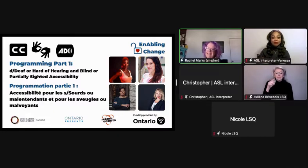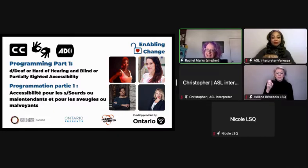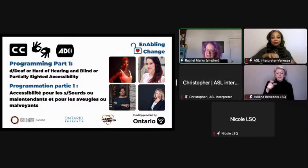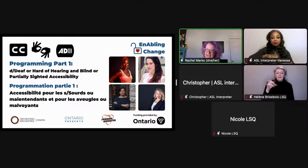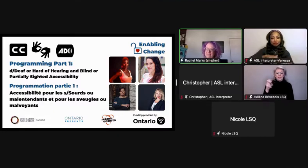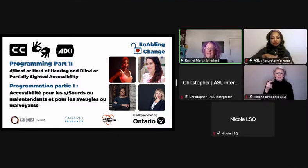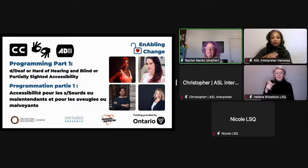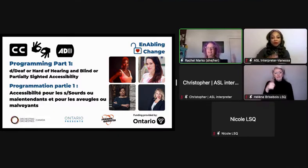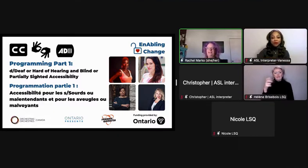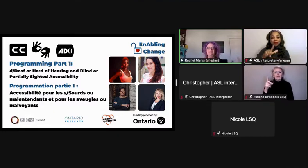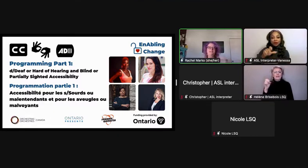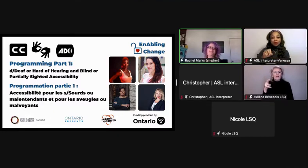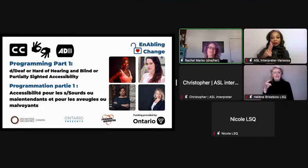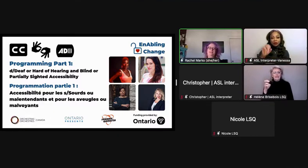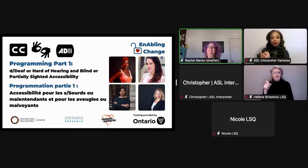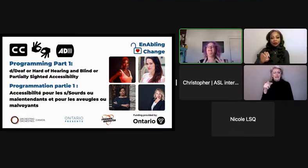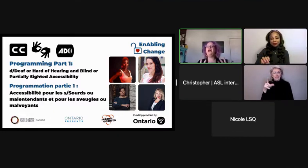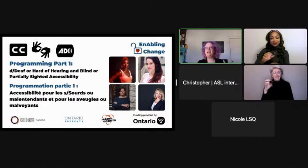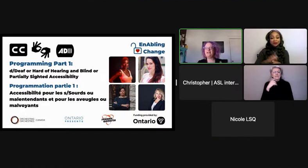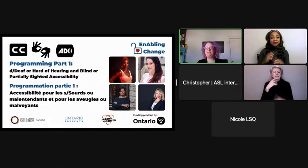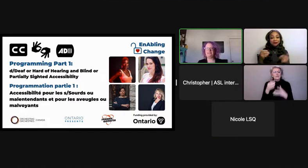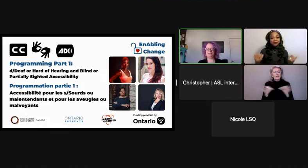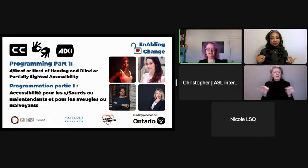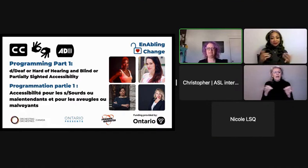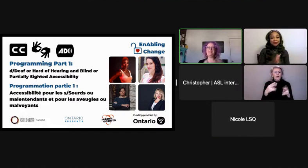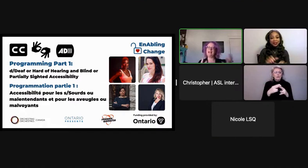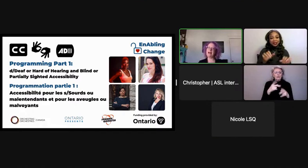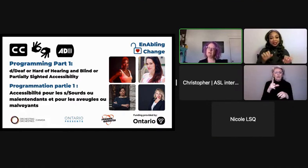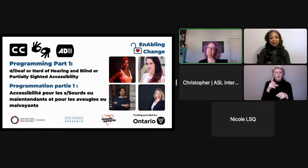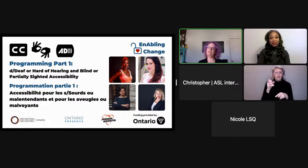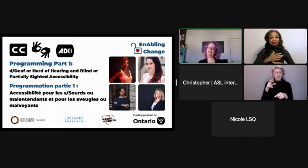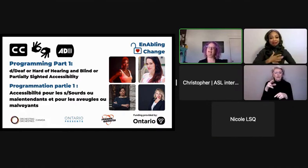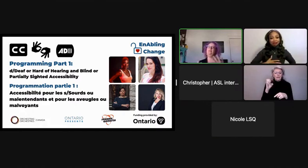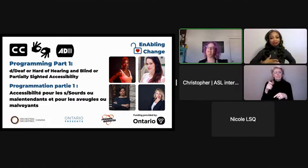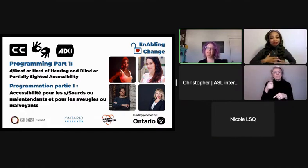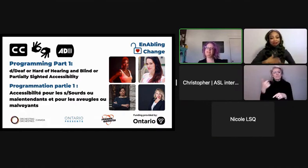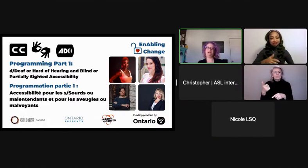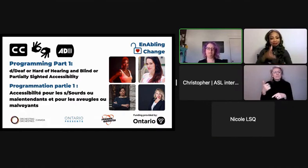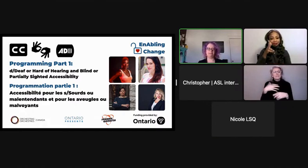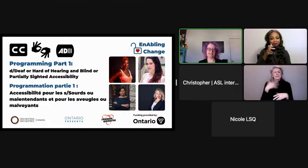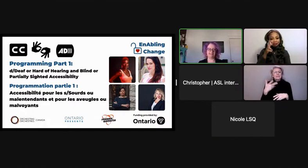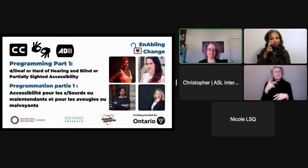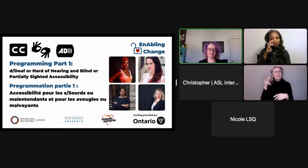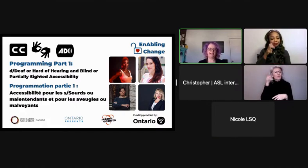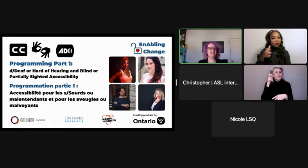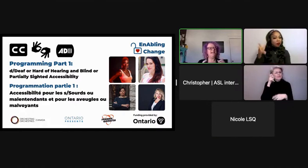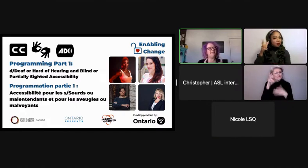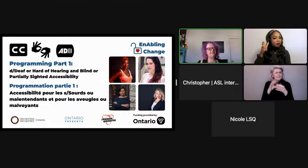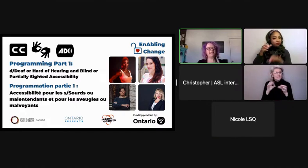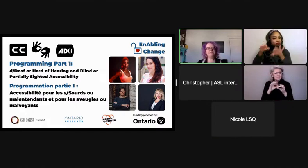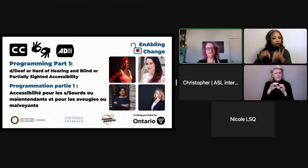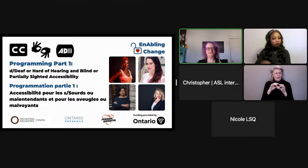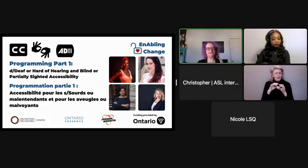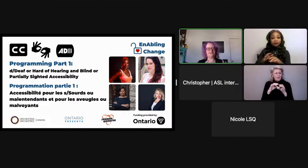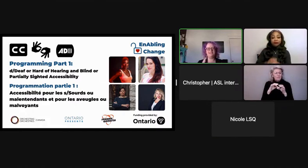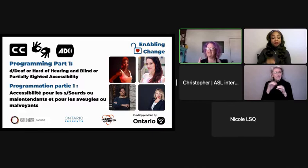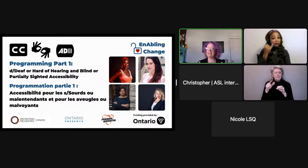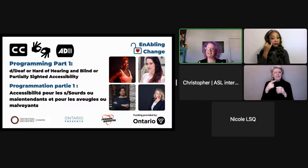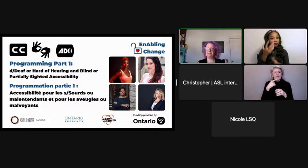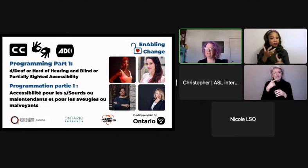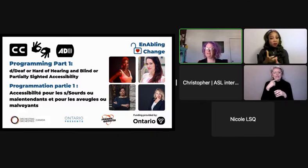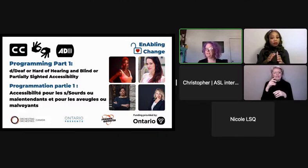-titrage codé par Laurie. Et nous avons également le plaisir d'avoir l'audio description qui sera fait par